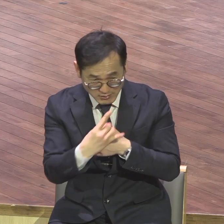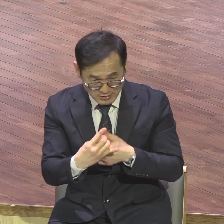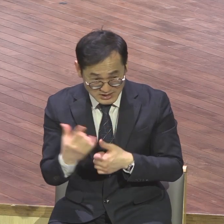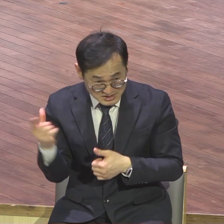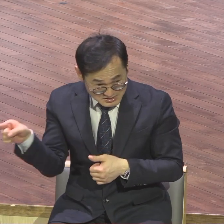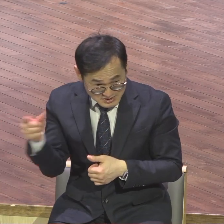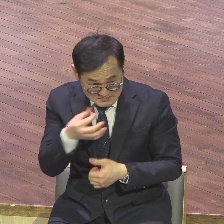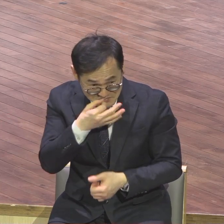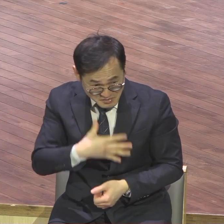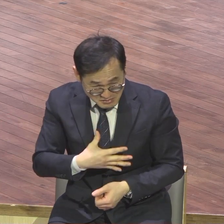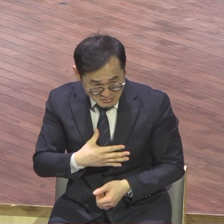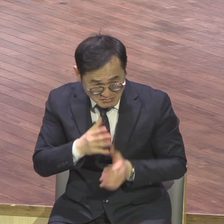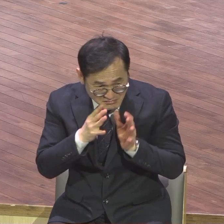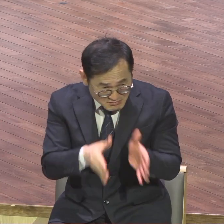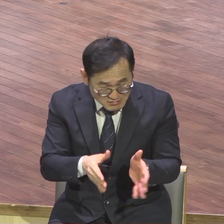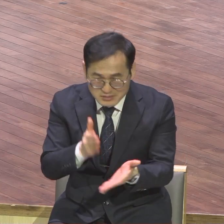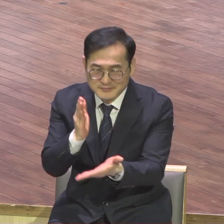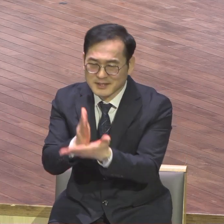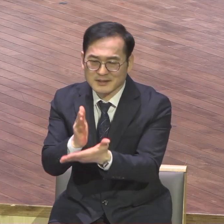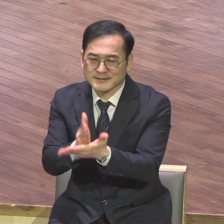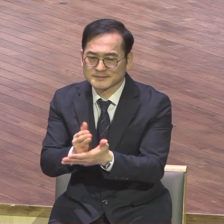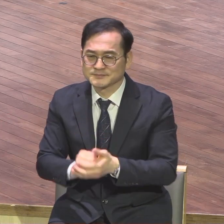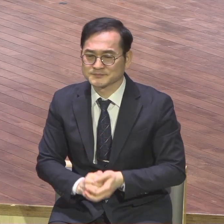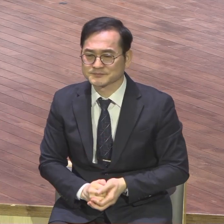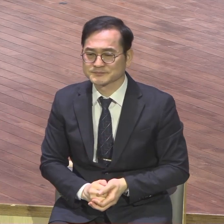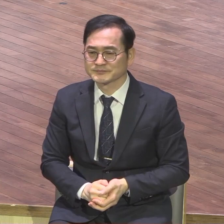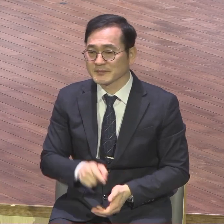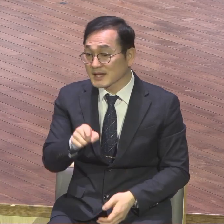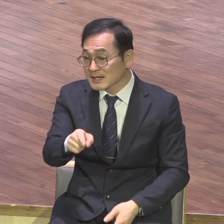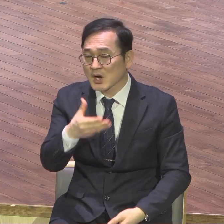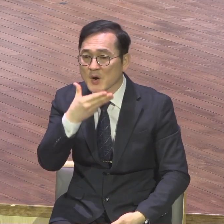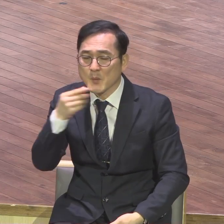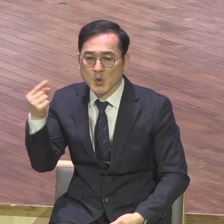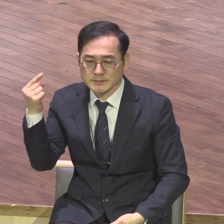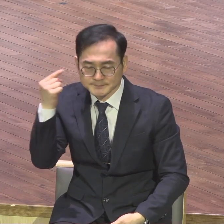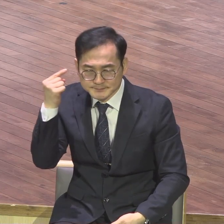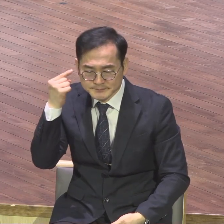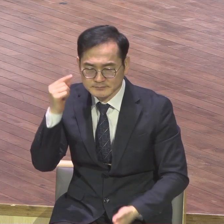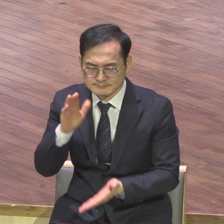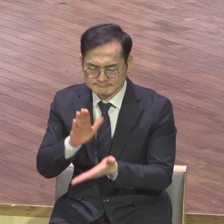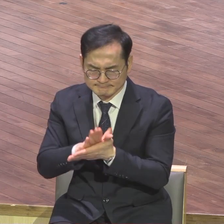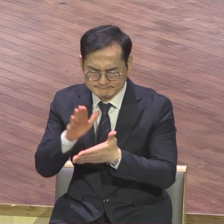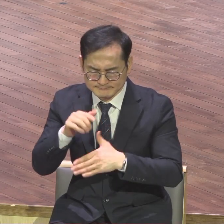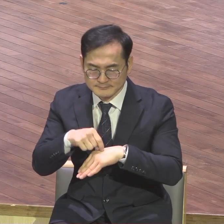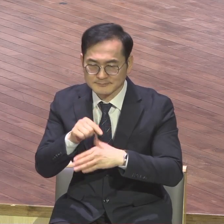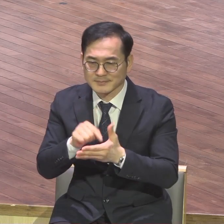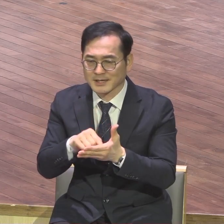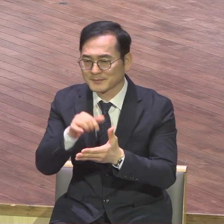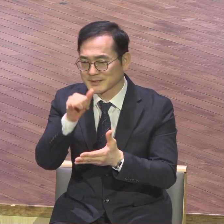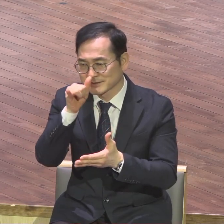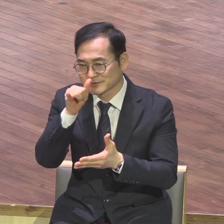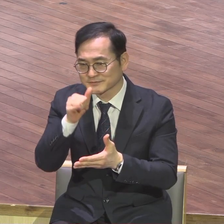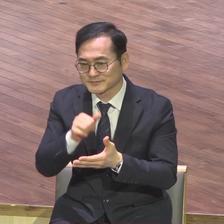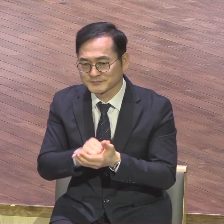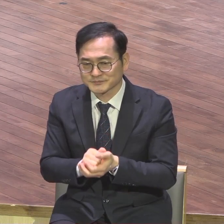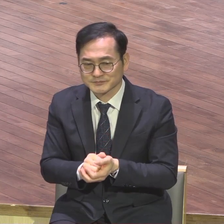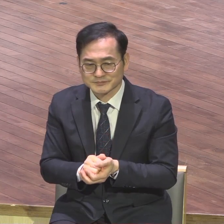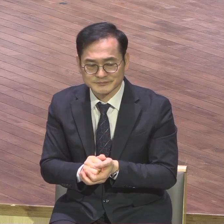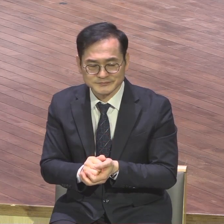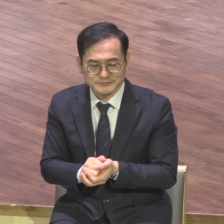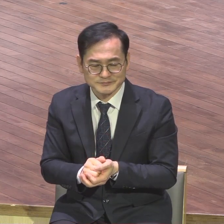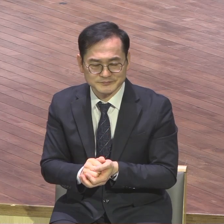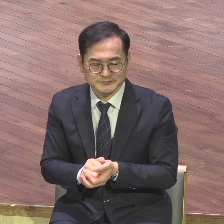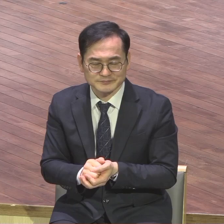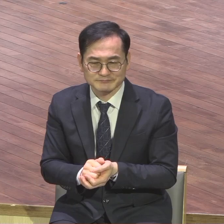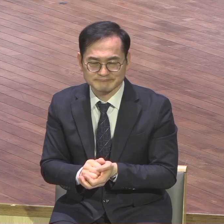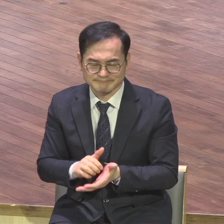이런 사람은요 무엇보다 복음을 향한 엄청난 열정이 있습니다. 열정, great energy,